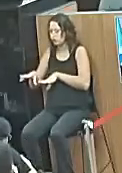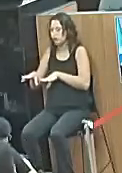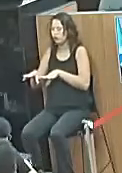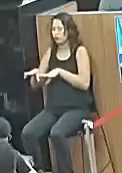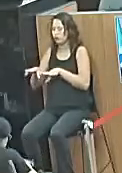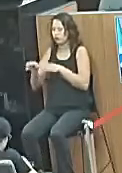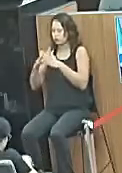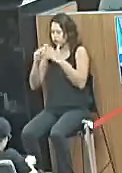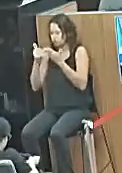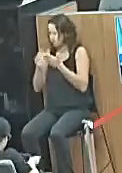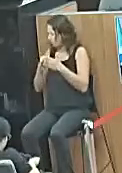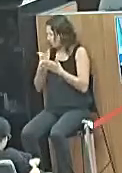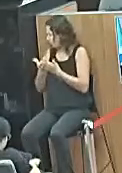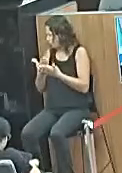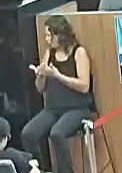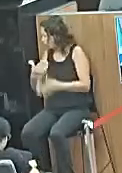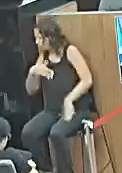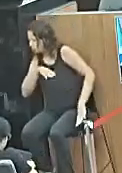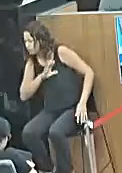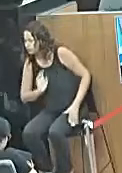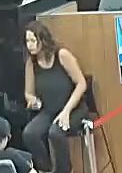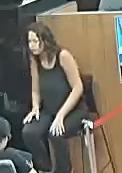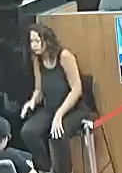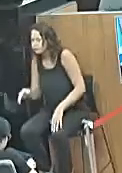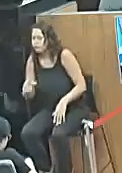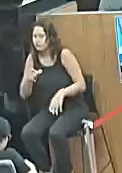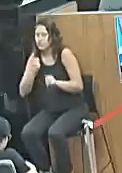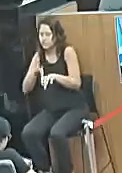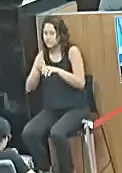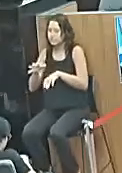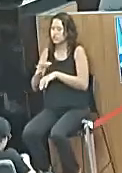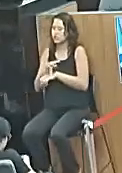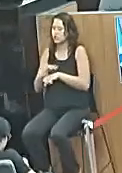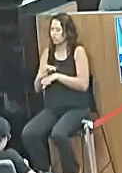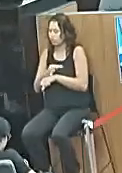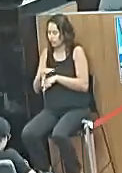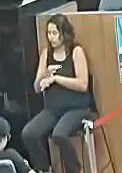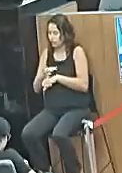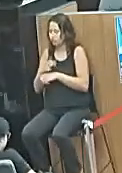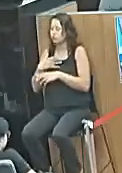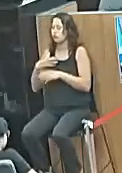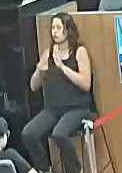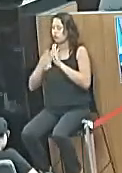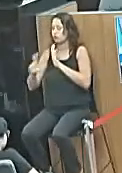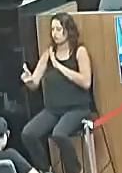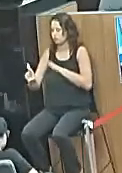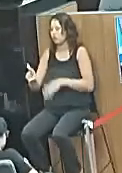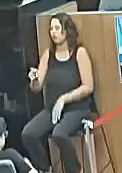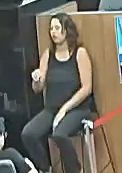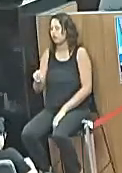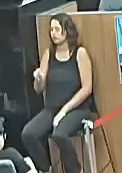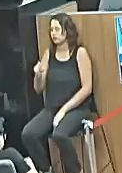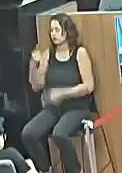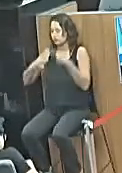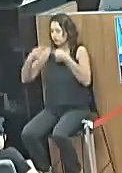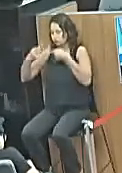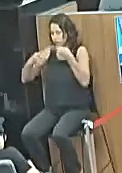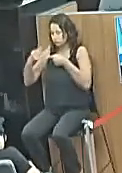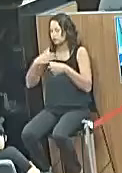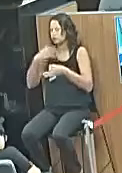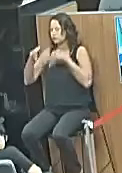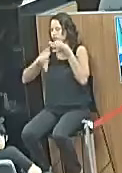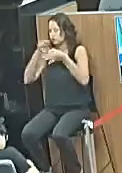superior e educação profissional e ensino técnico como resultado das discussões foram apresentadas sugestões